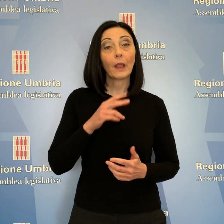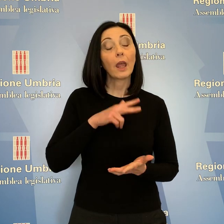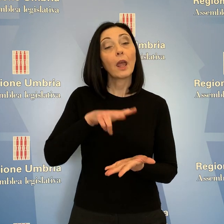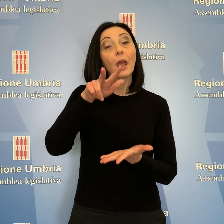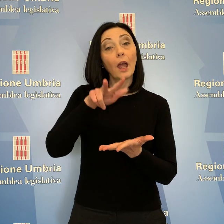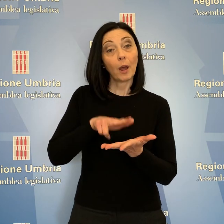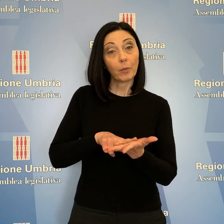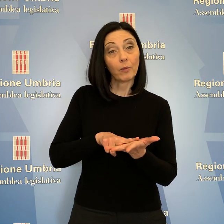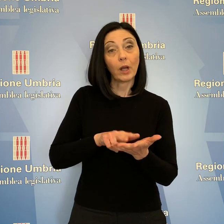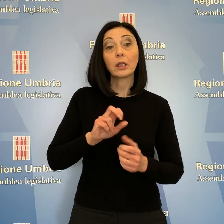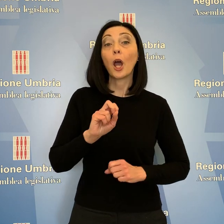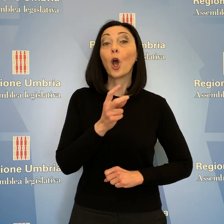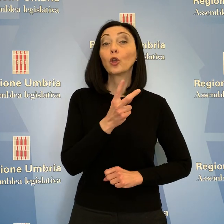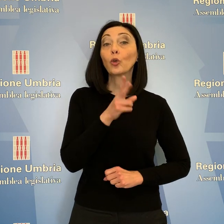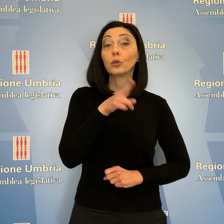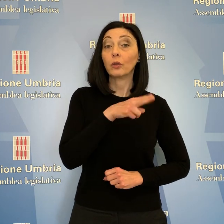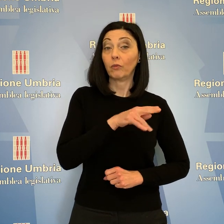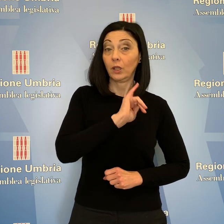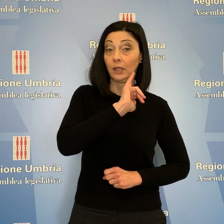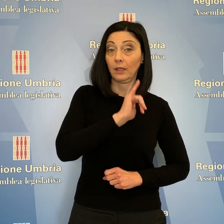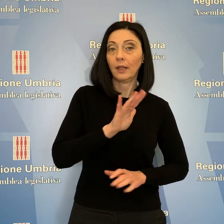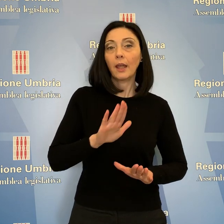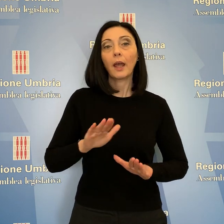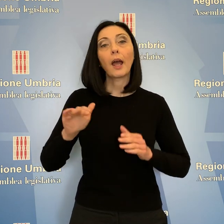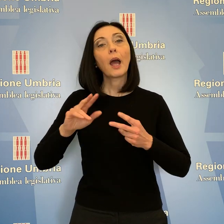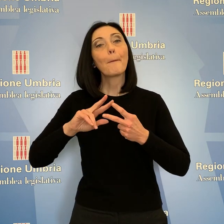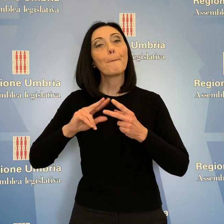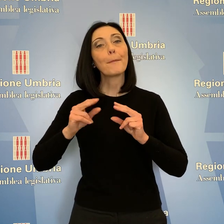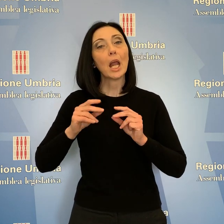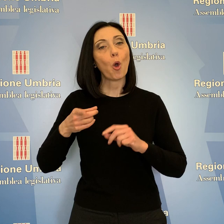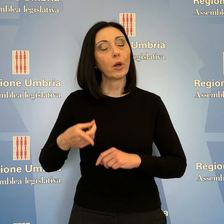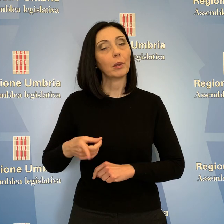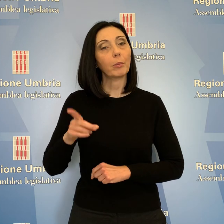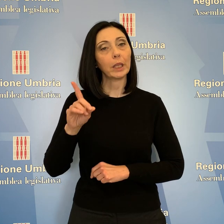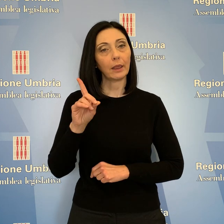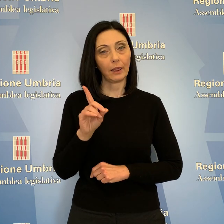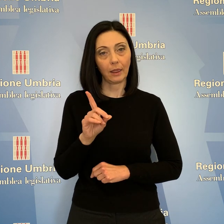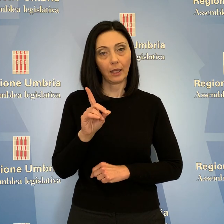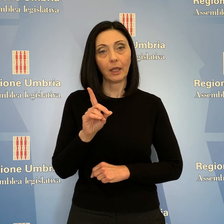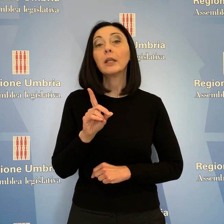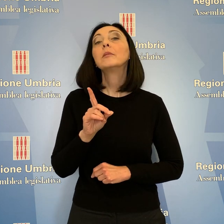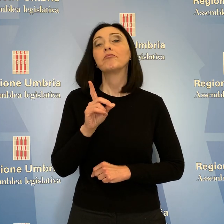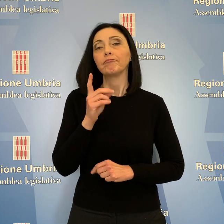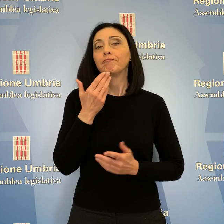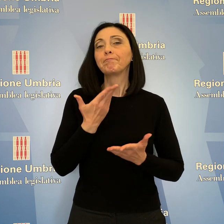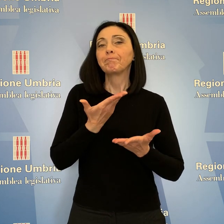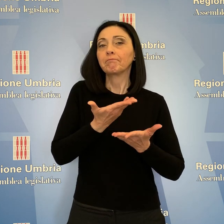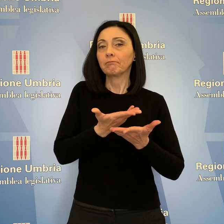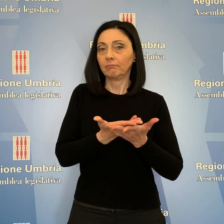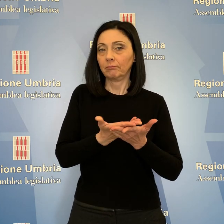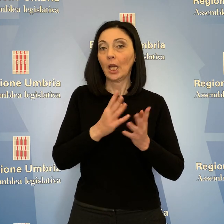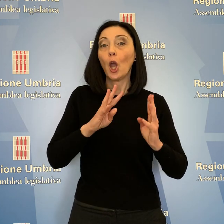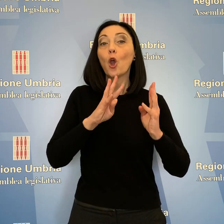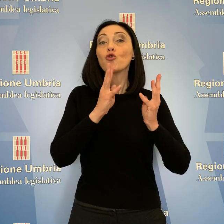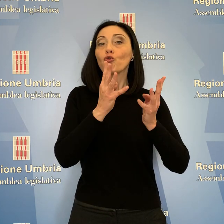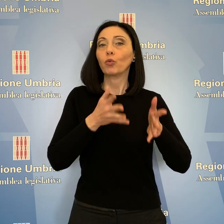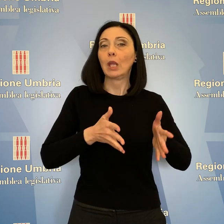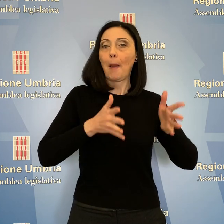Approvata con 12 voti favorevoli e l'astenzione di Simona Meloni del Partito Democratico, la mozione che chiede alla Giunta di Palazzo Donini